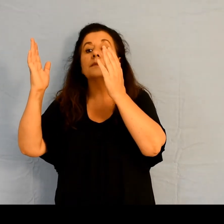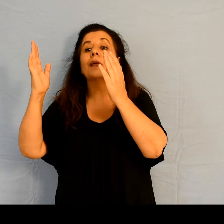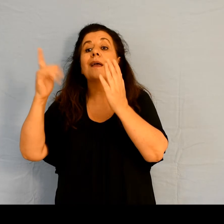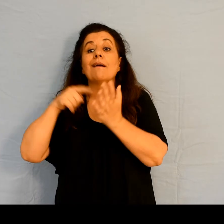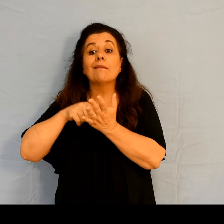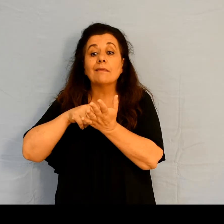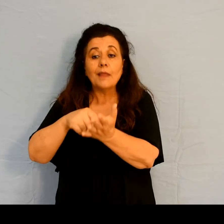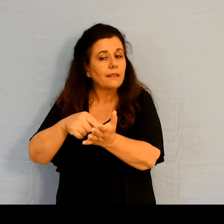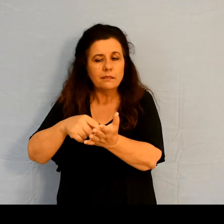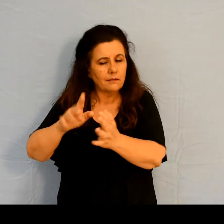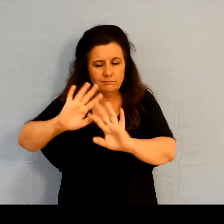dette.